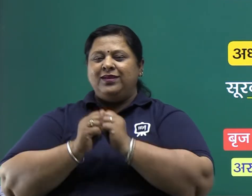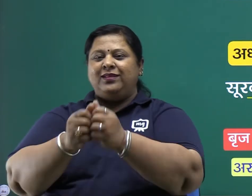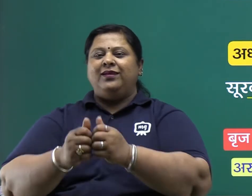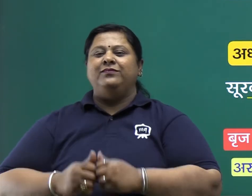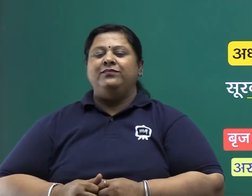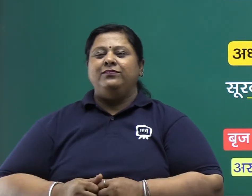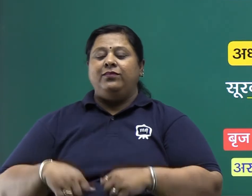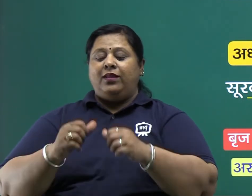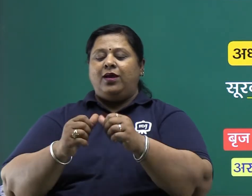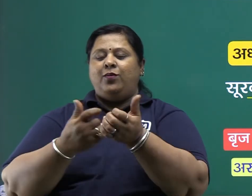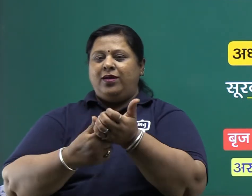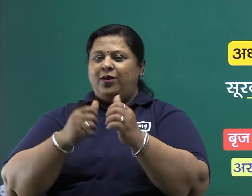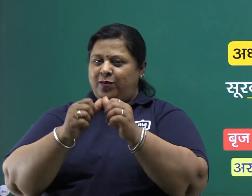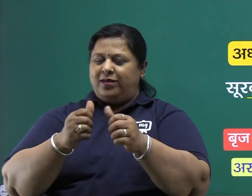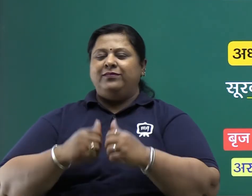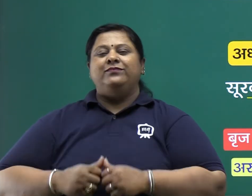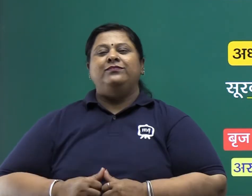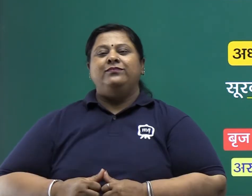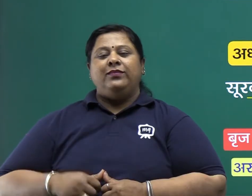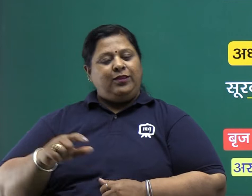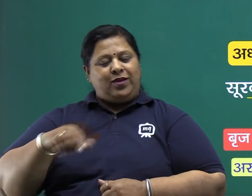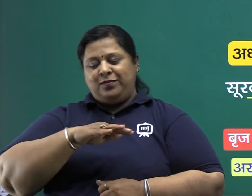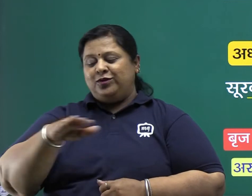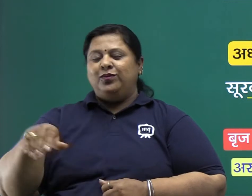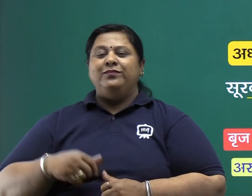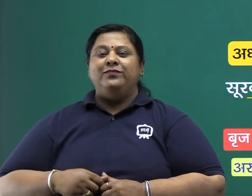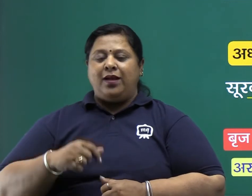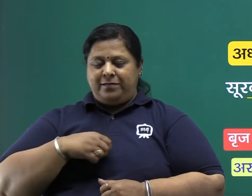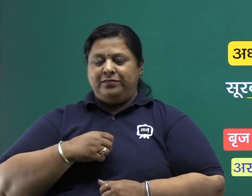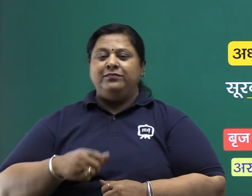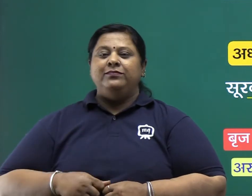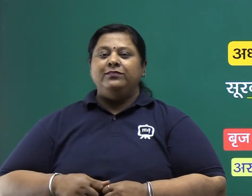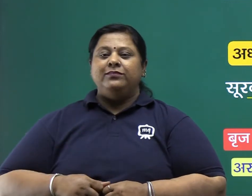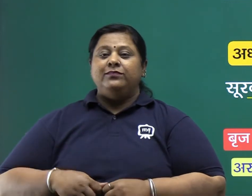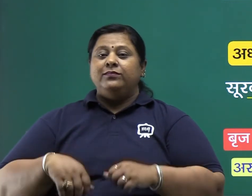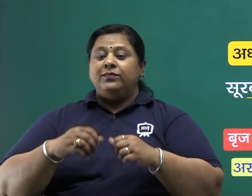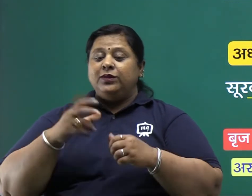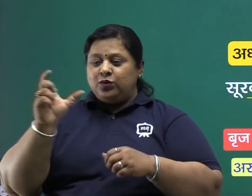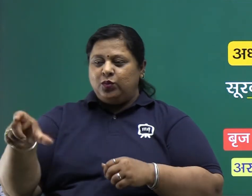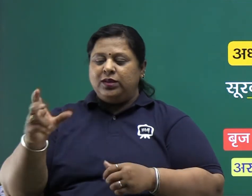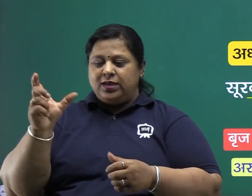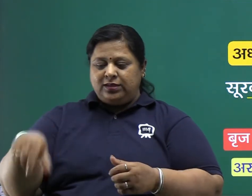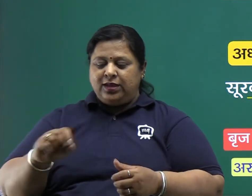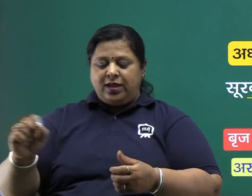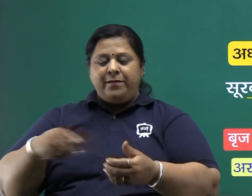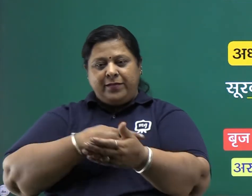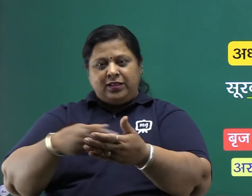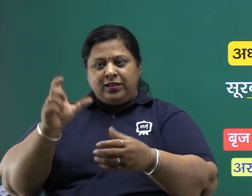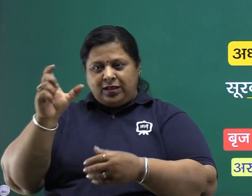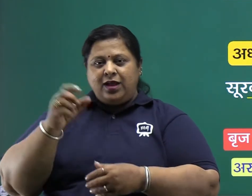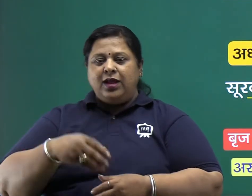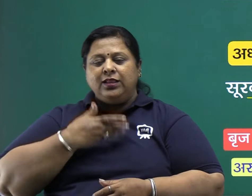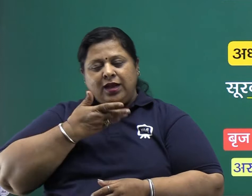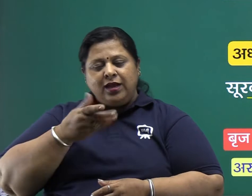हैं अरुणा अरोड़ा। तो आइए बच्चों, हम सूरदास के पद अध्याय